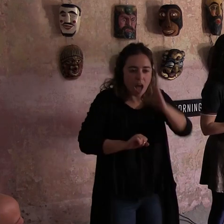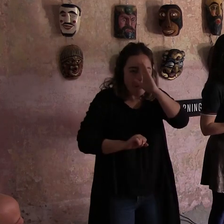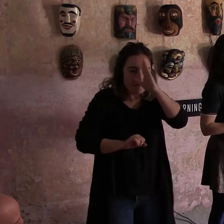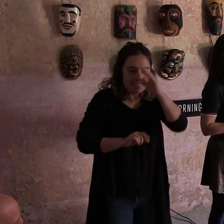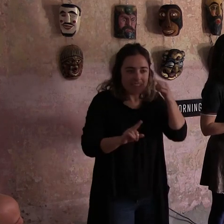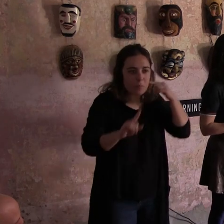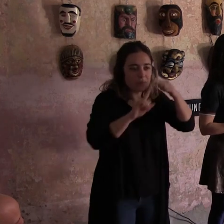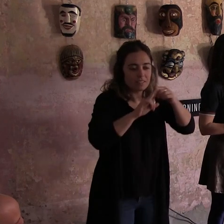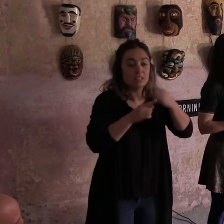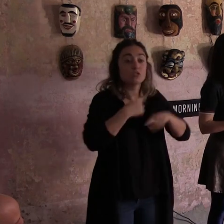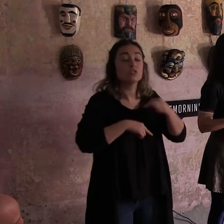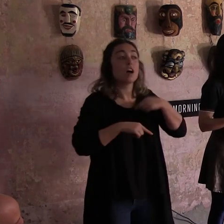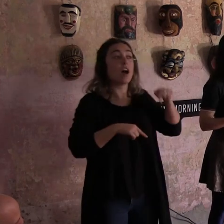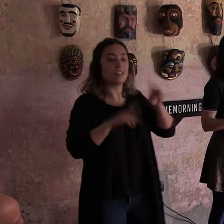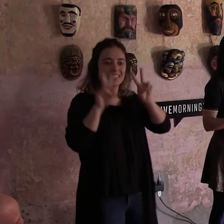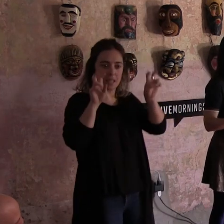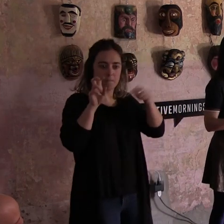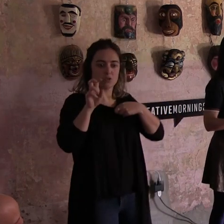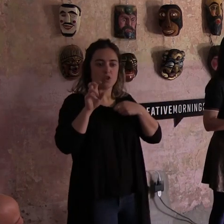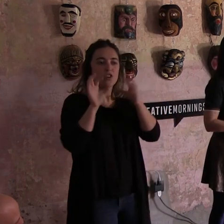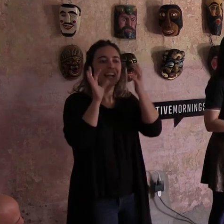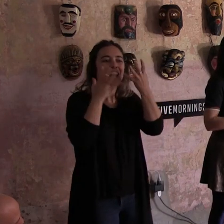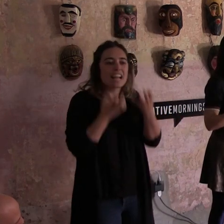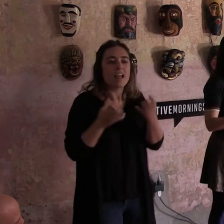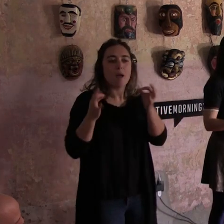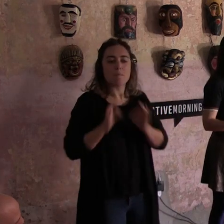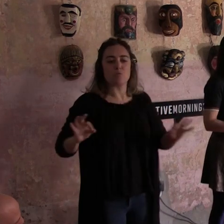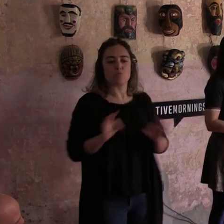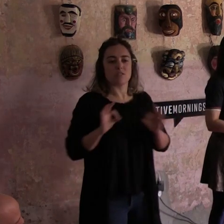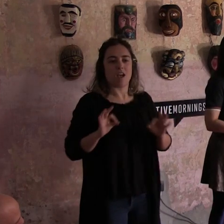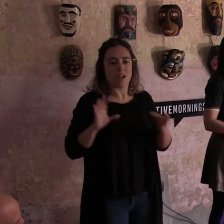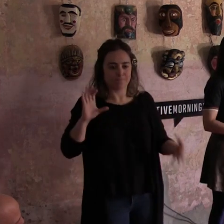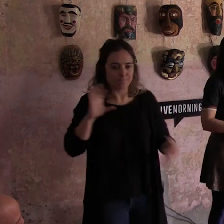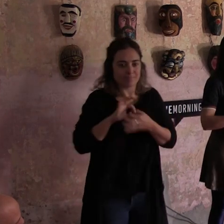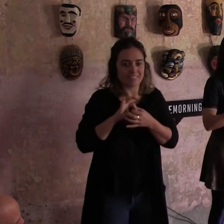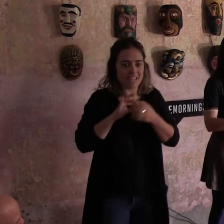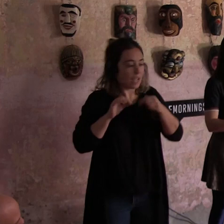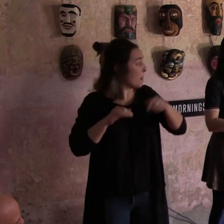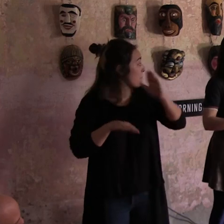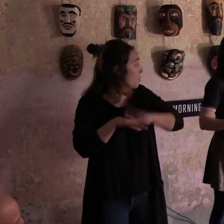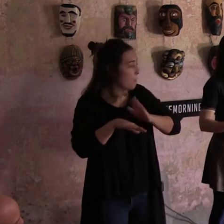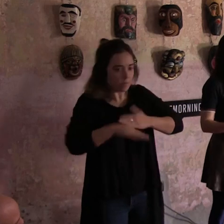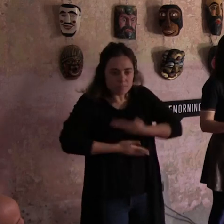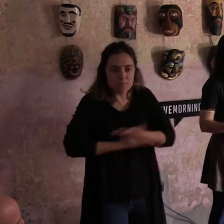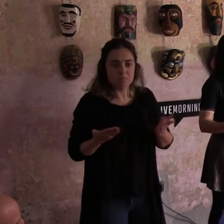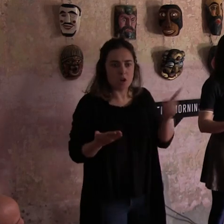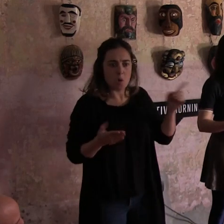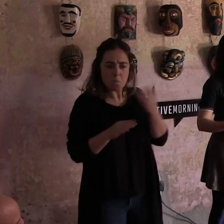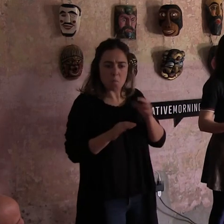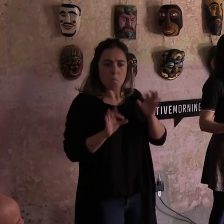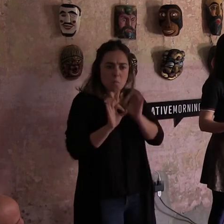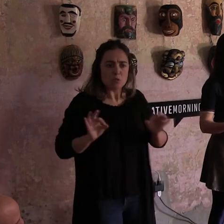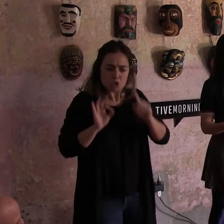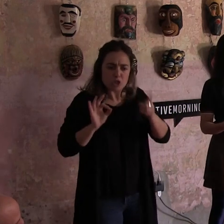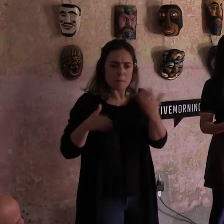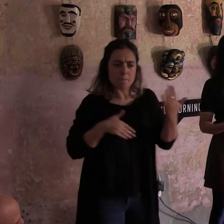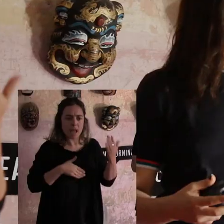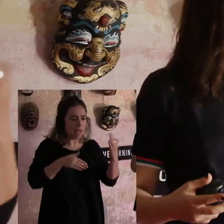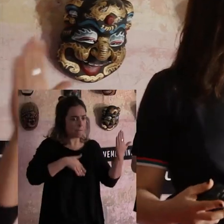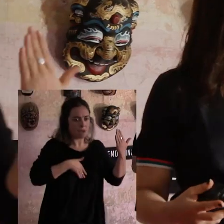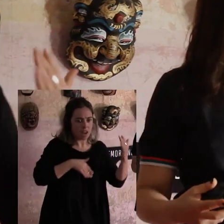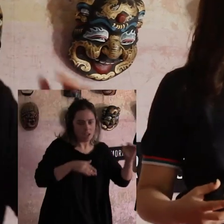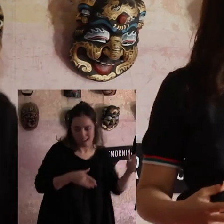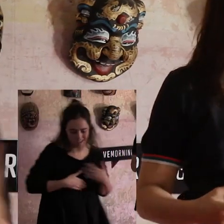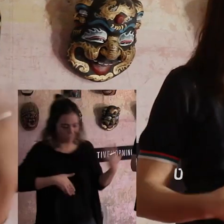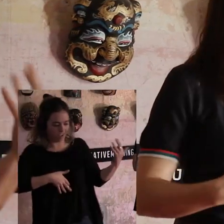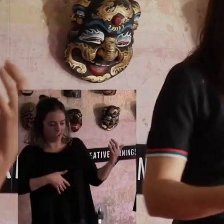Acá lo que yo me planteaba era, quería un concierto de danza contemporánea, quería los músicos en escena, quería que los músicos entraran a bailar, que los bailarines salgan y